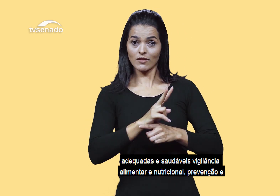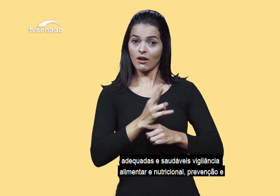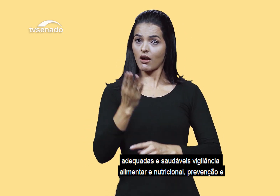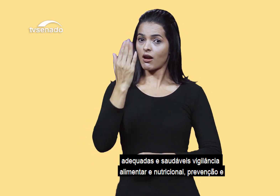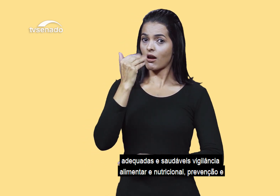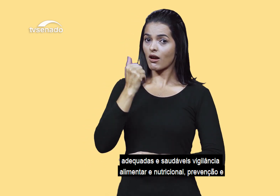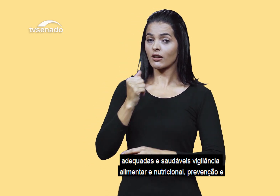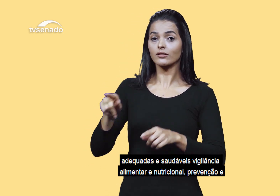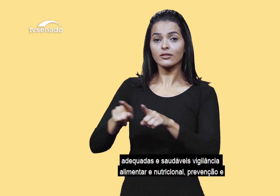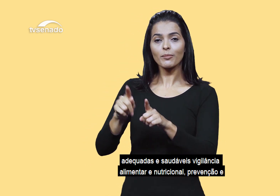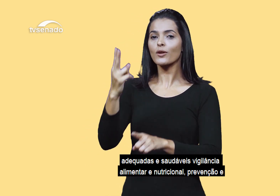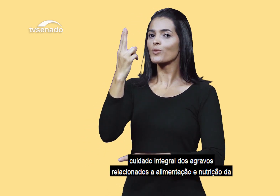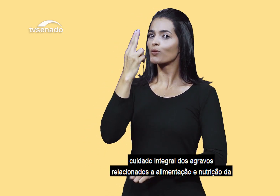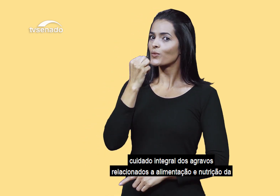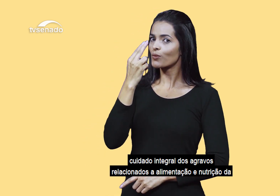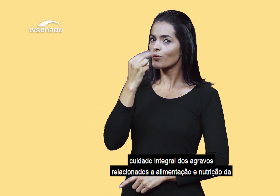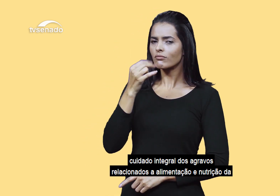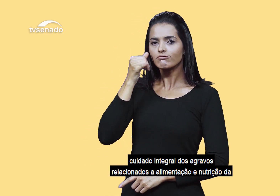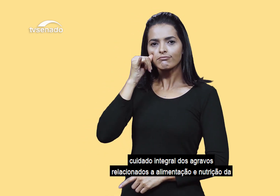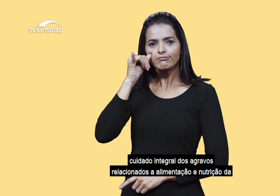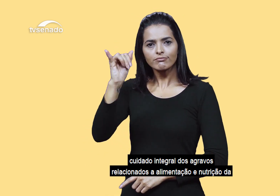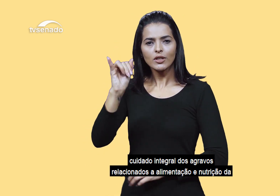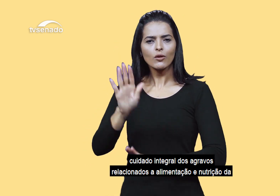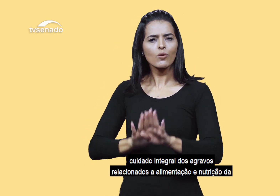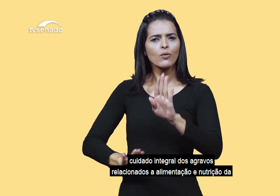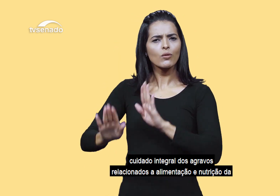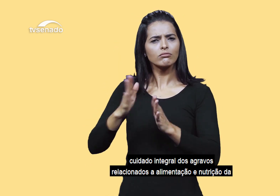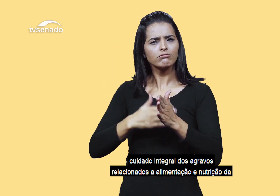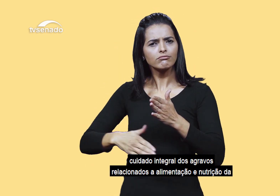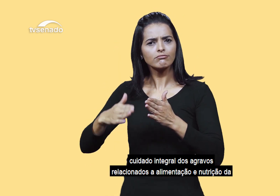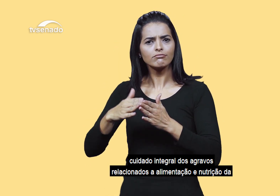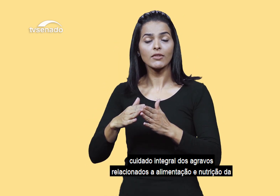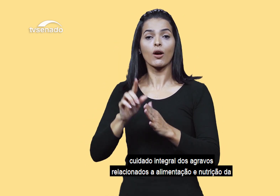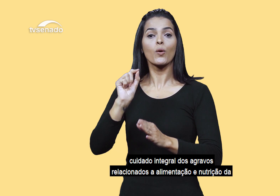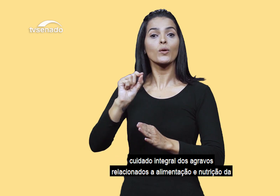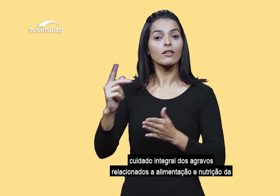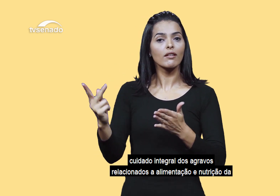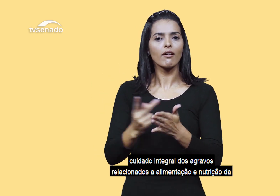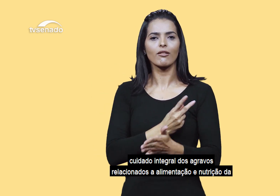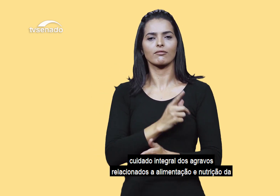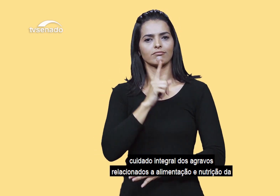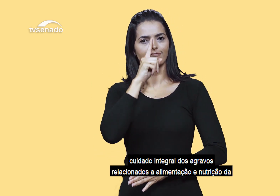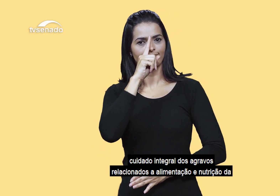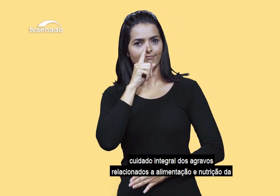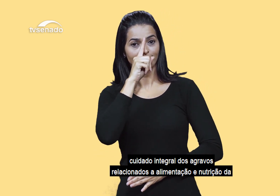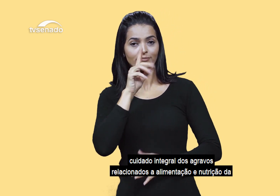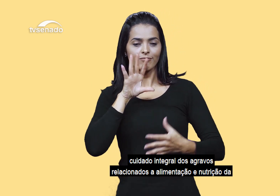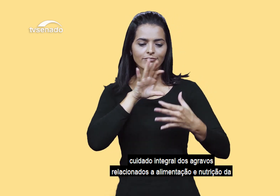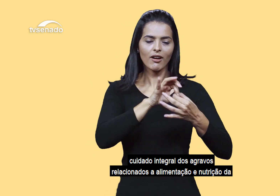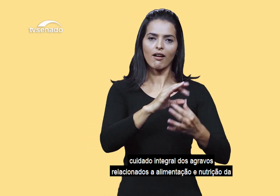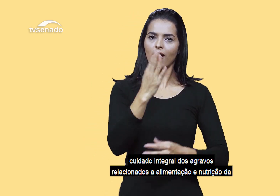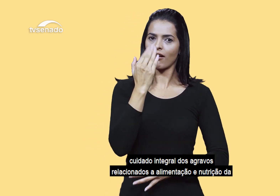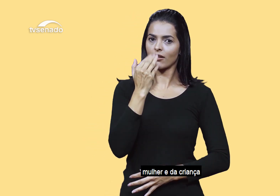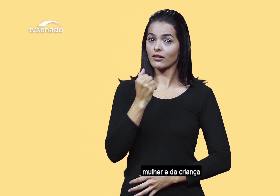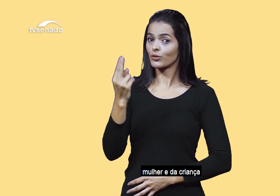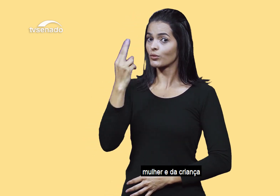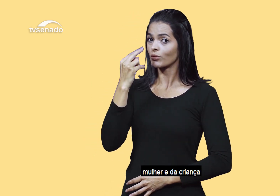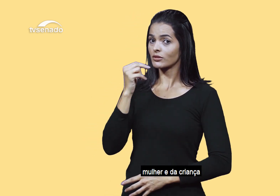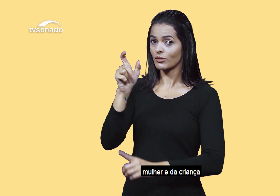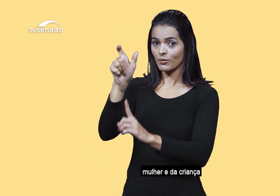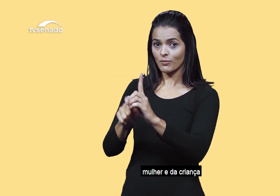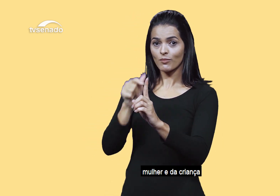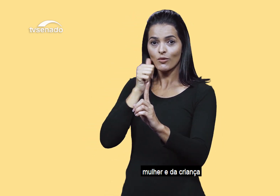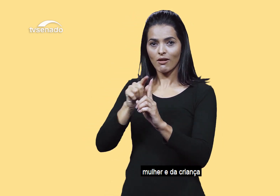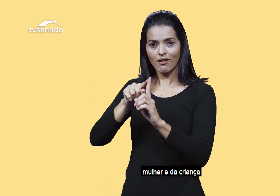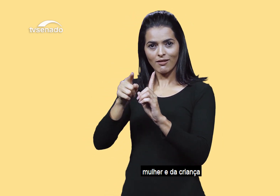nutricional, prevenção e cuidado integral dos agravos relacionados à alimentação e nutrição da mulher